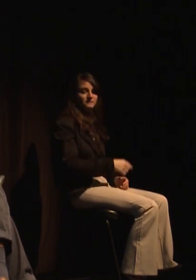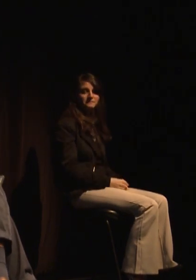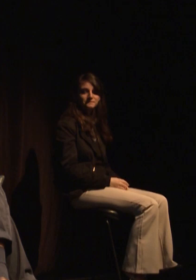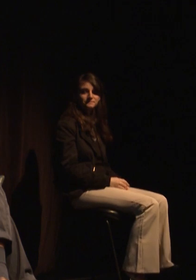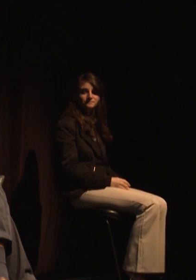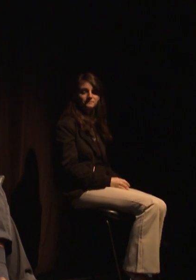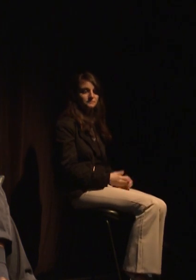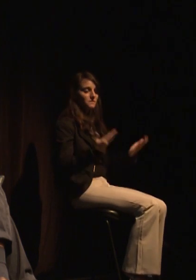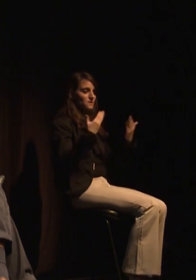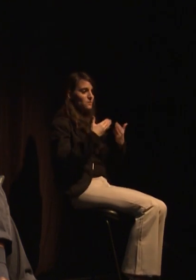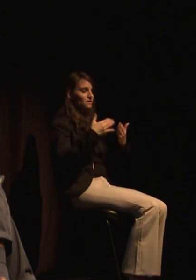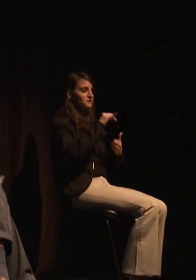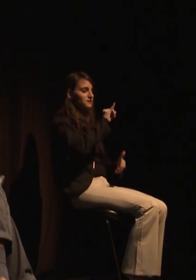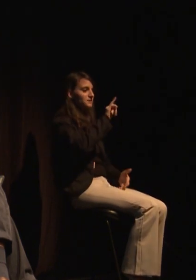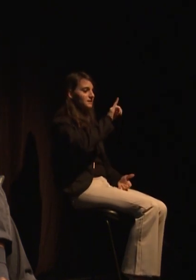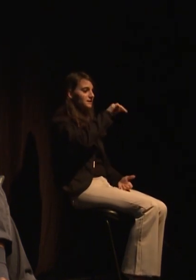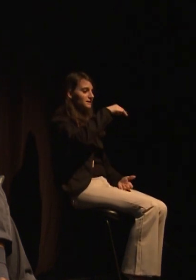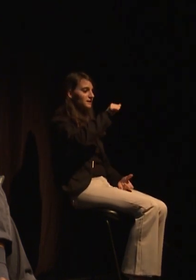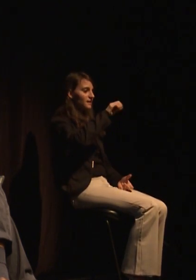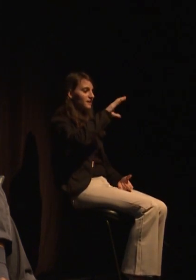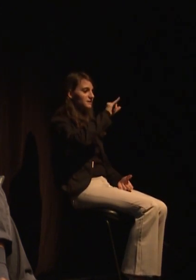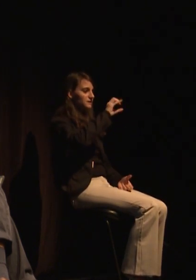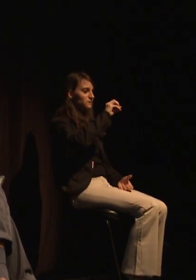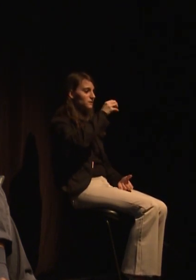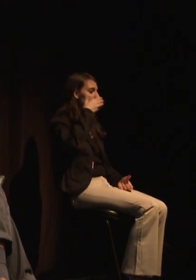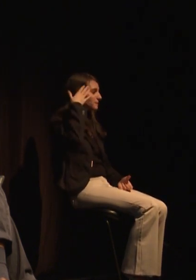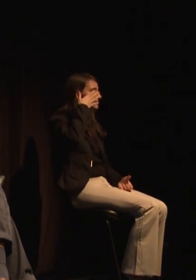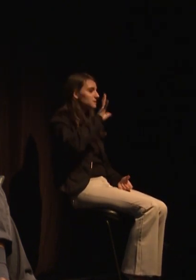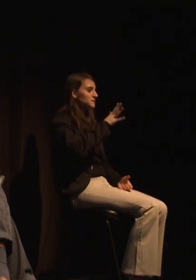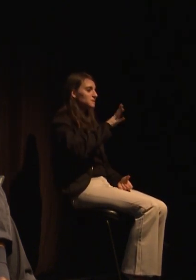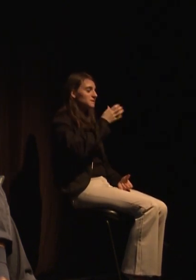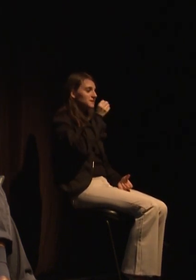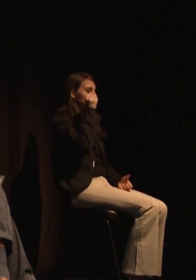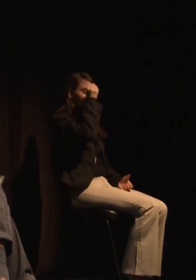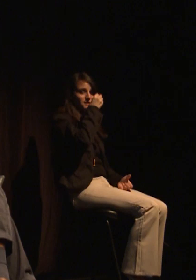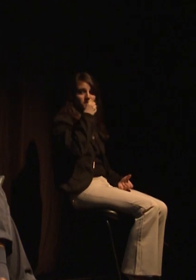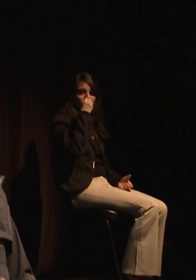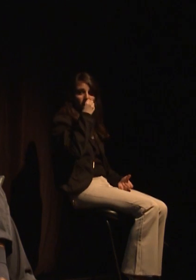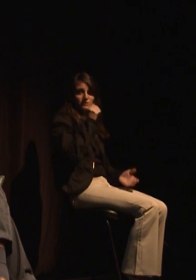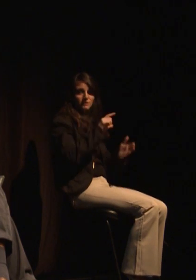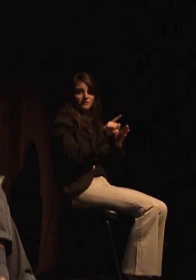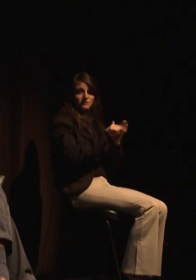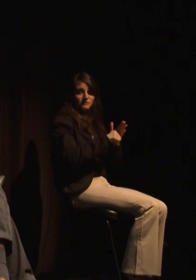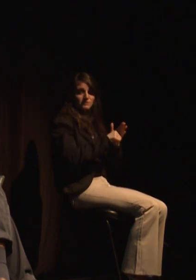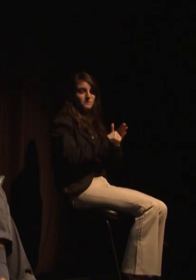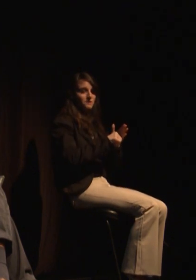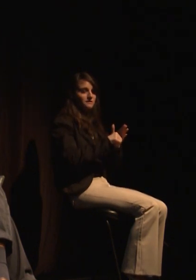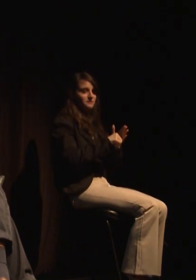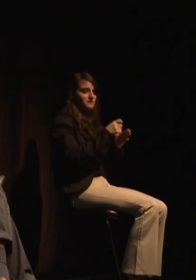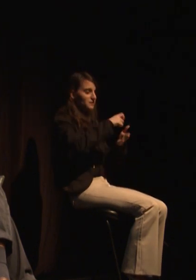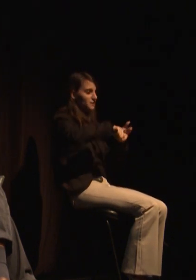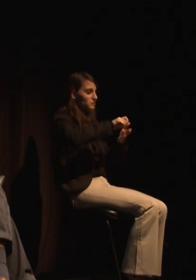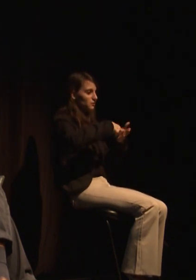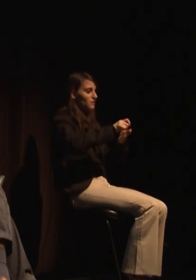E hoje o Inácio vai fazer uma palestra de aproximadamente 6 horas. Logo depois, quem sobreviver vai para os